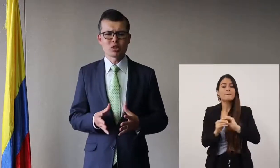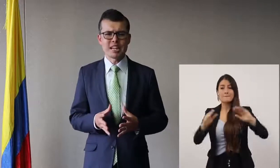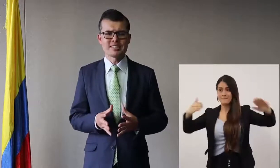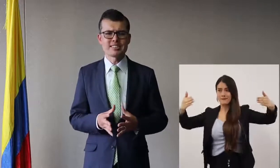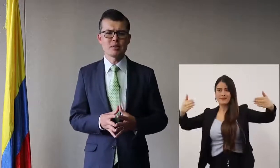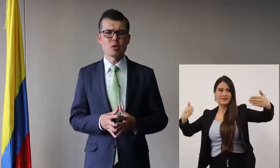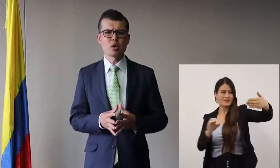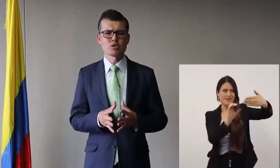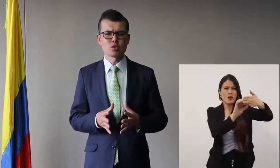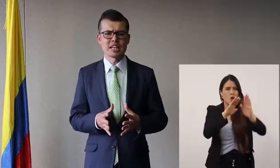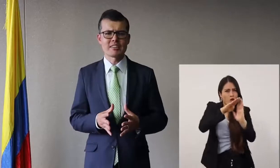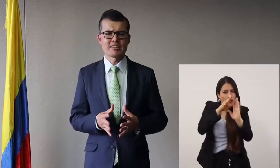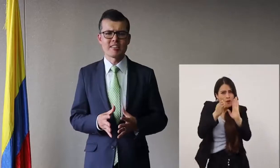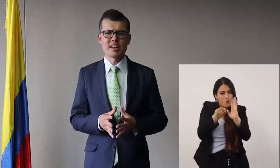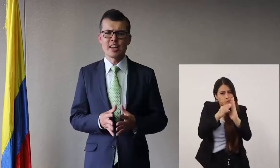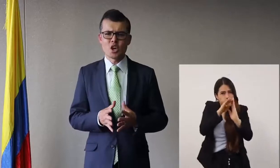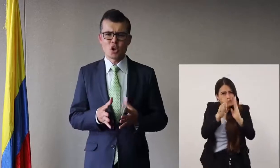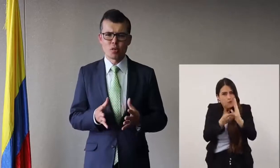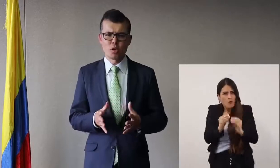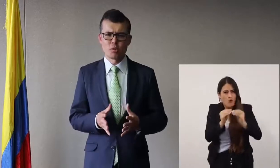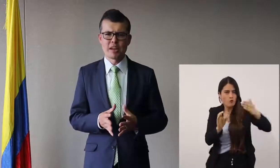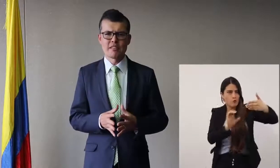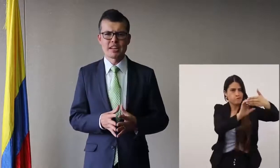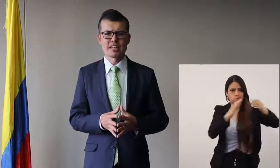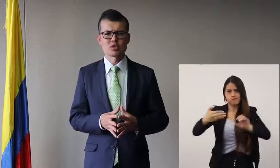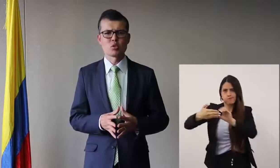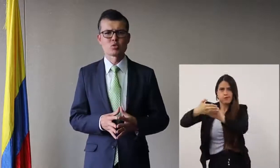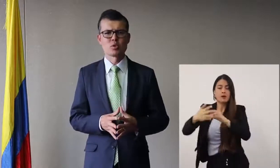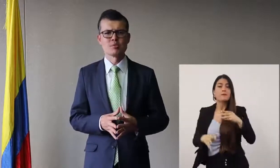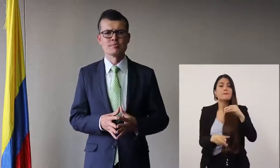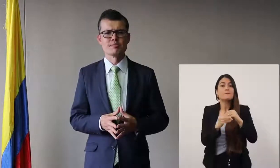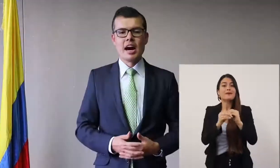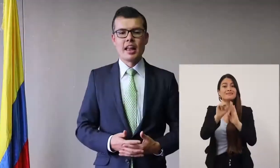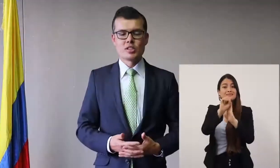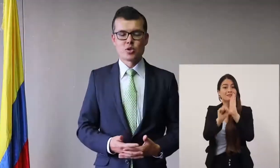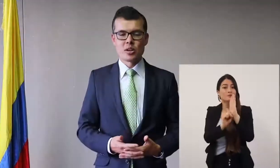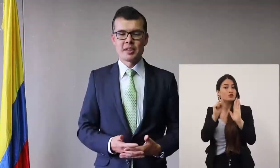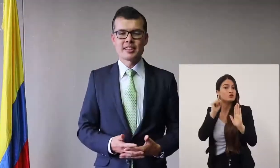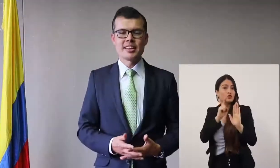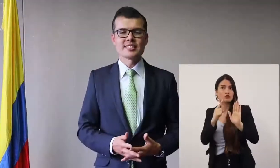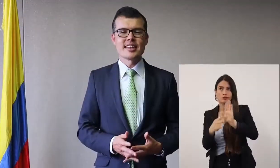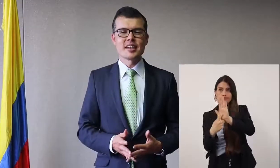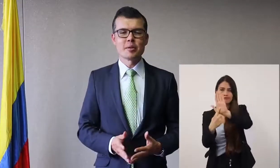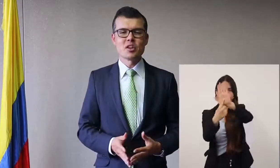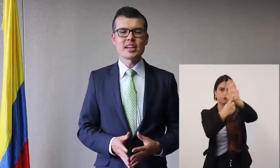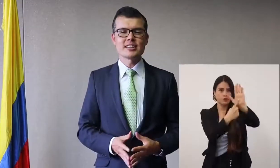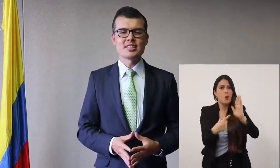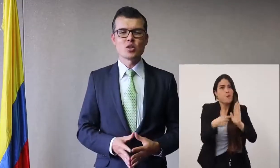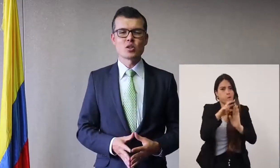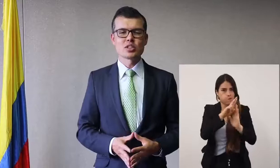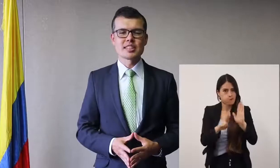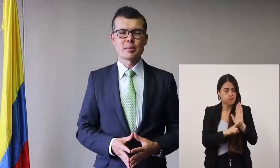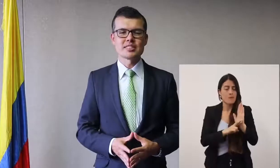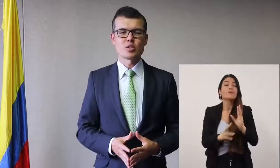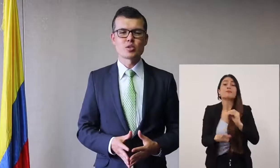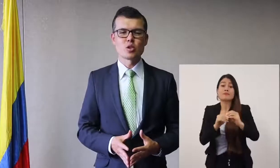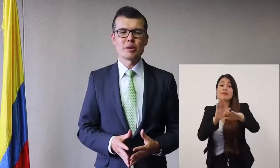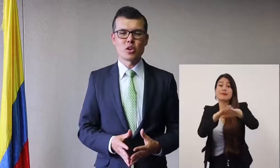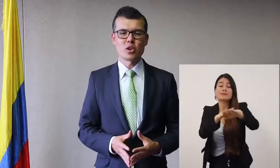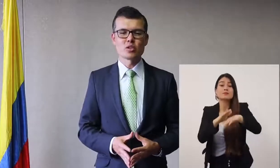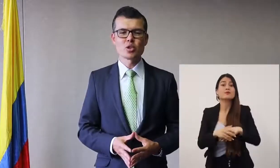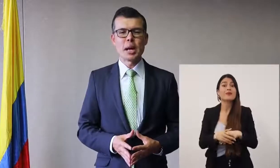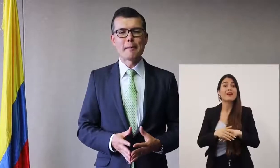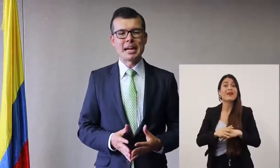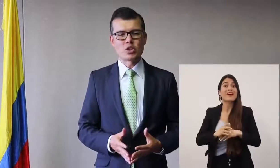y portar el símbolo de sordera visible, como lo pueden ver en la resolución. Adicionalmente, se eliminó el requisito de los exámenes de